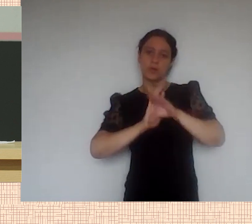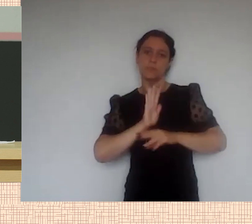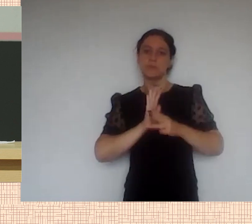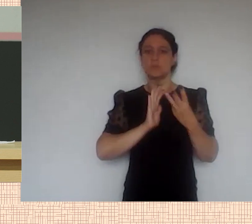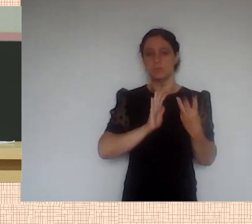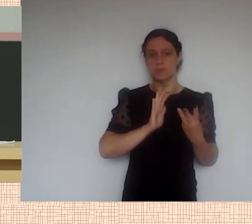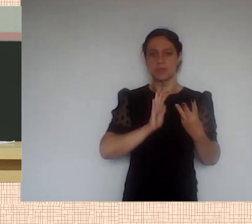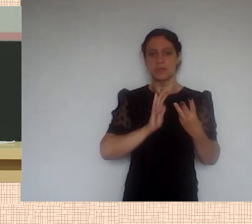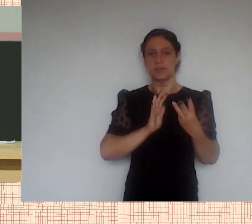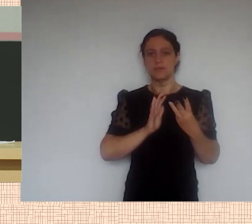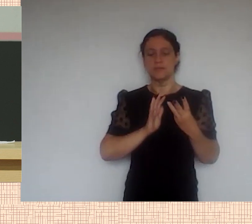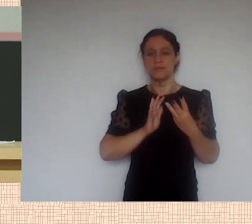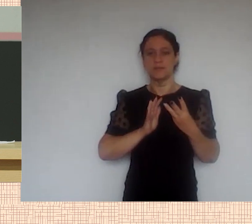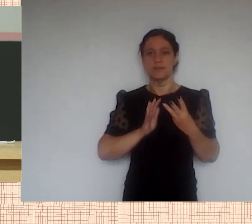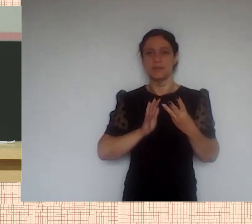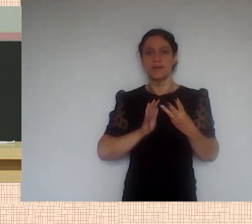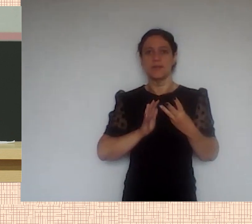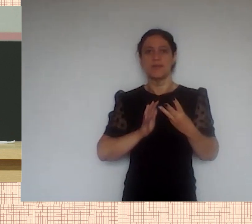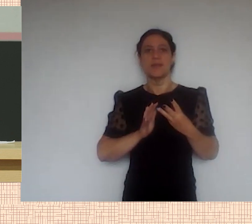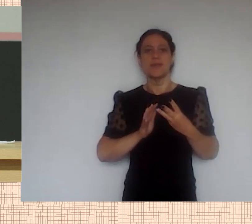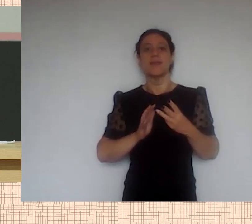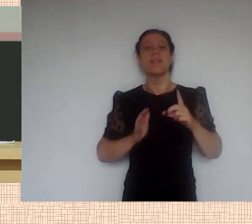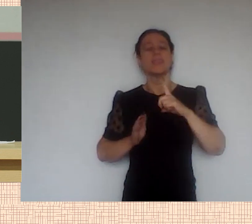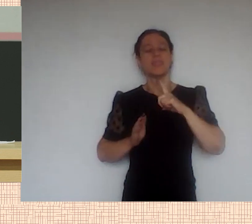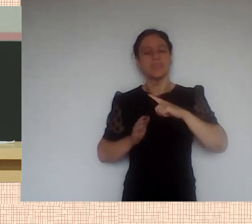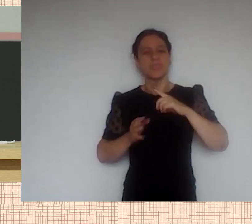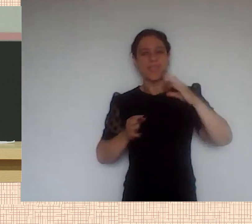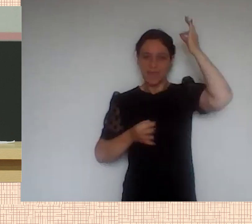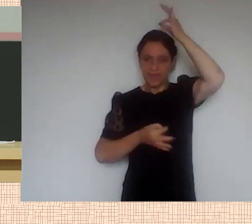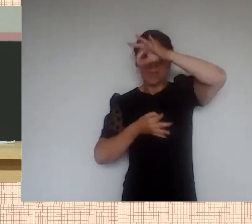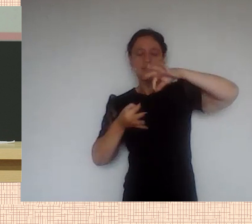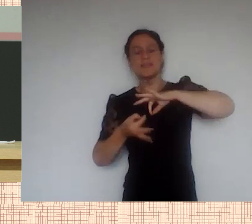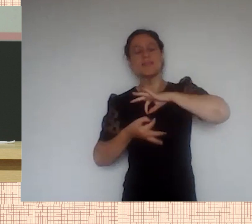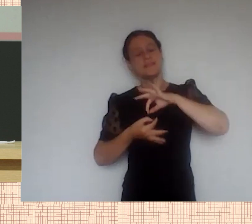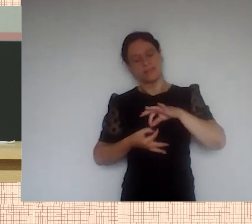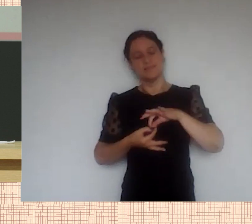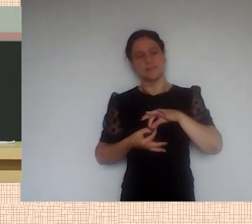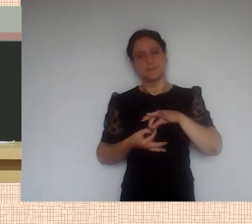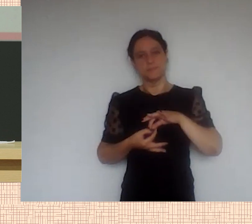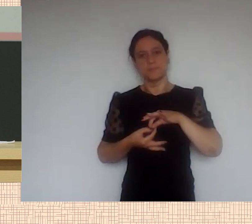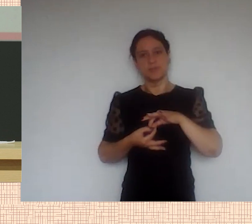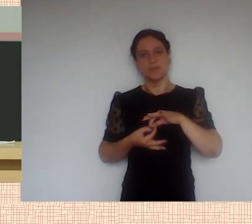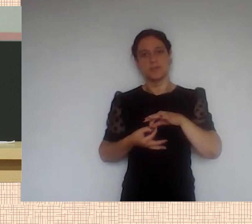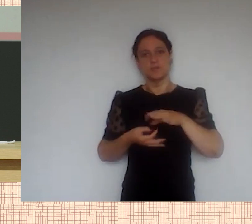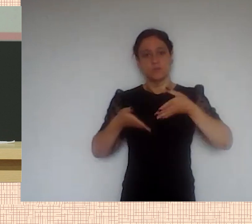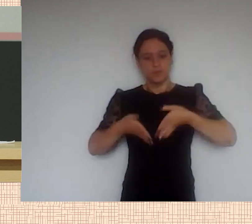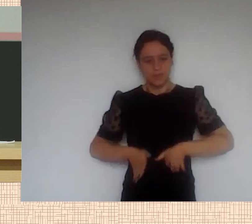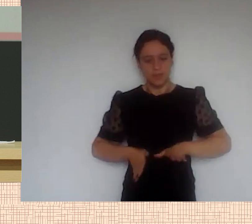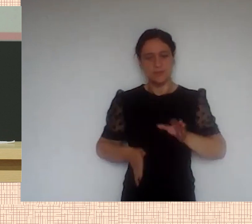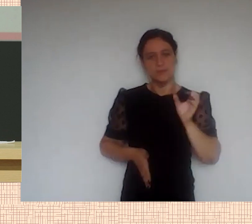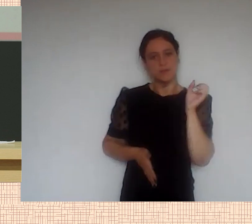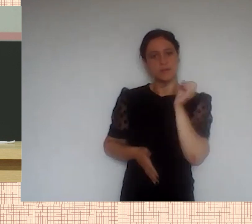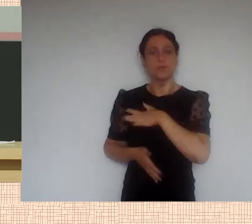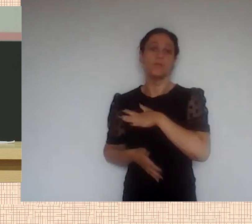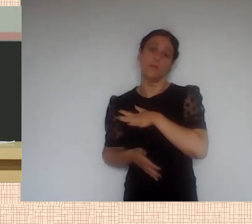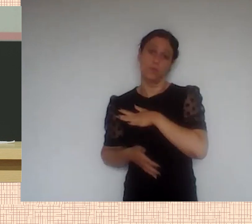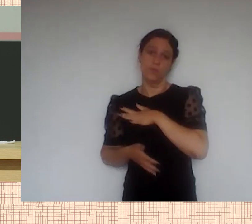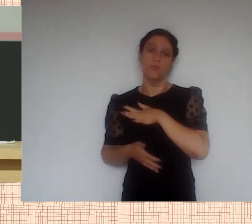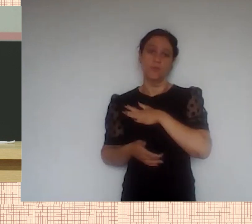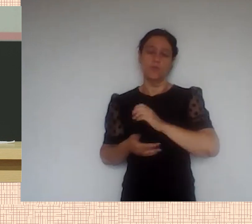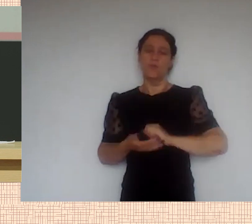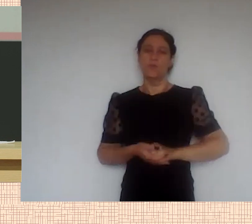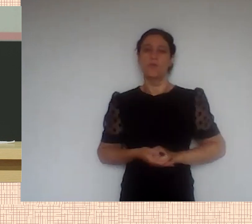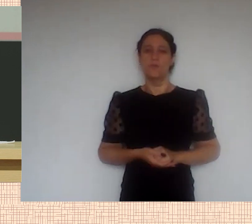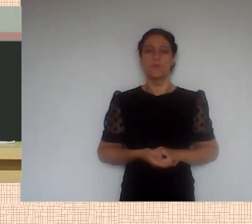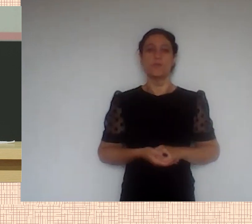é nascido do Espírito é Espírito, teria um novo nascimento no Espírito, o